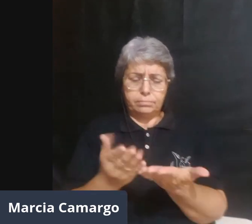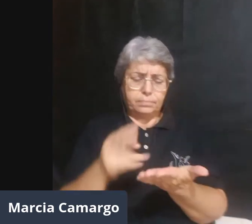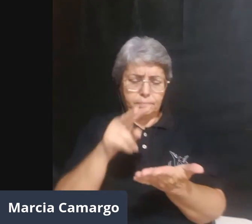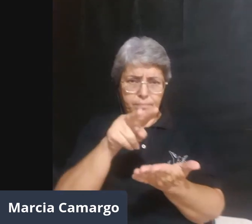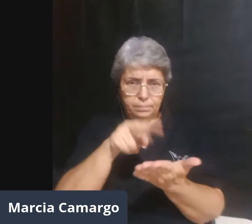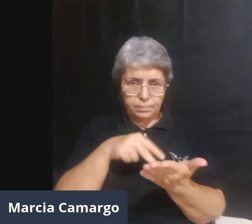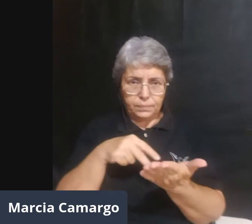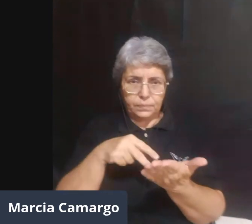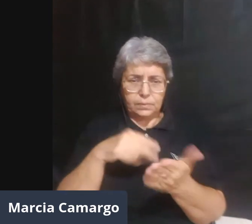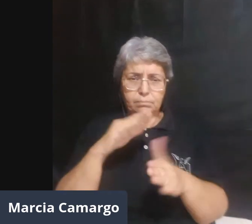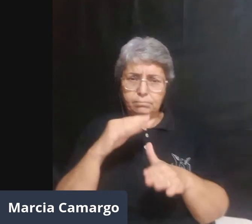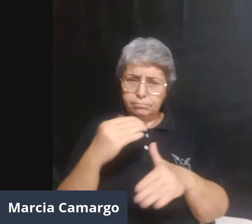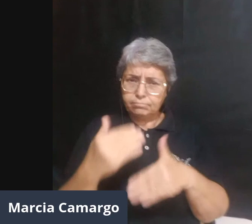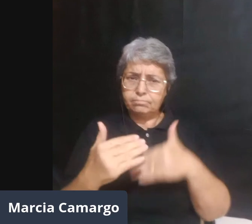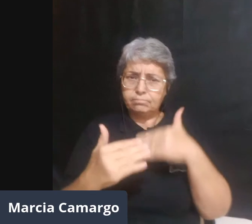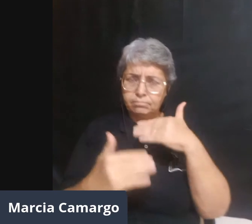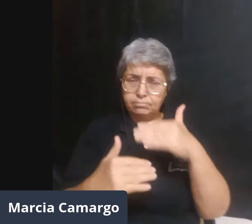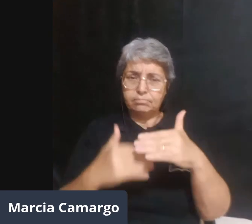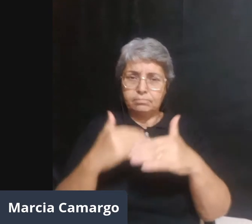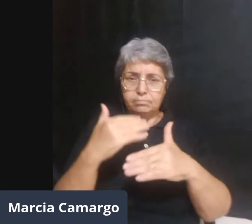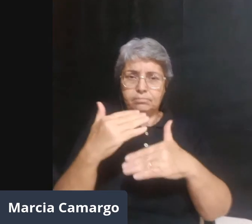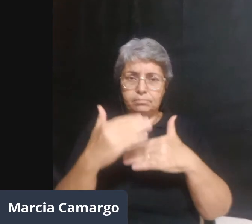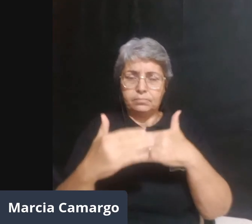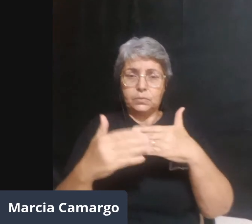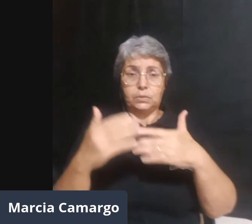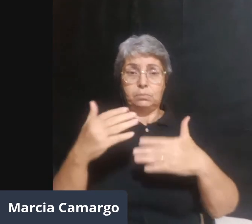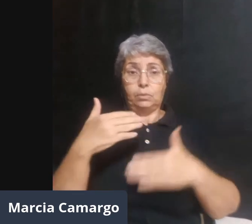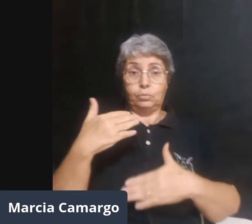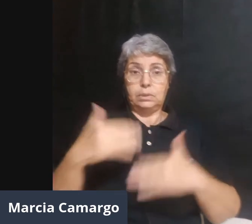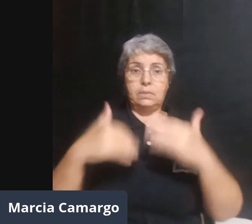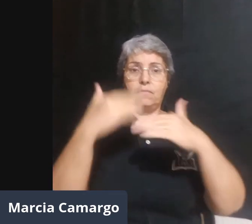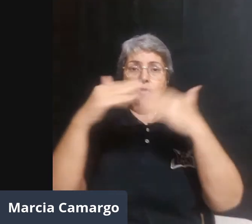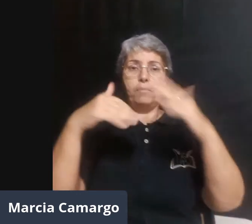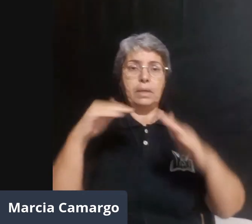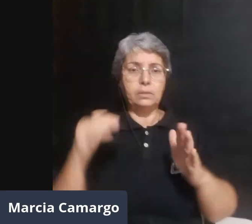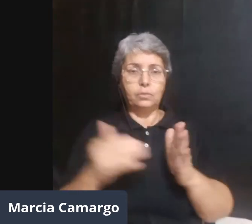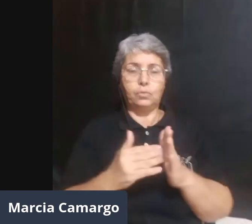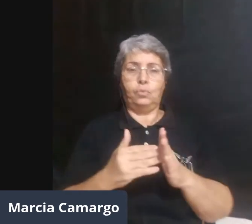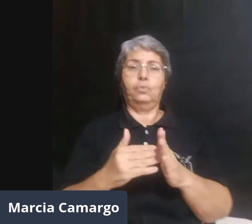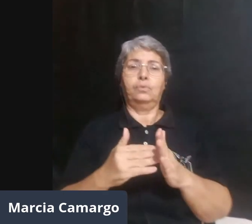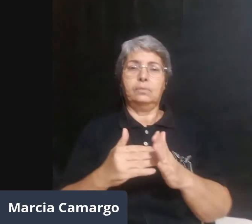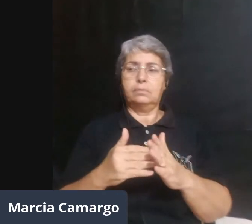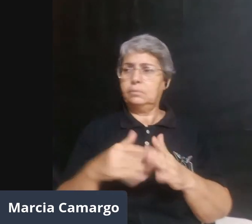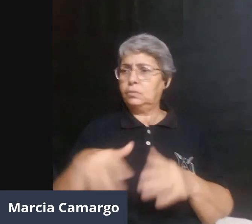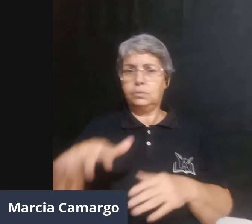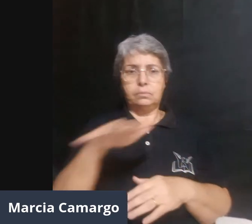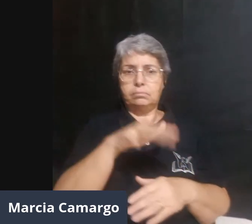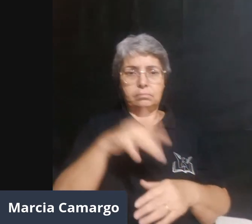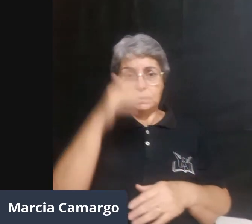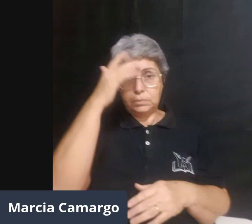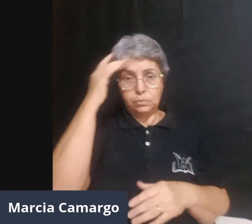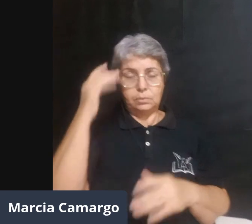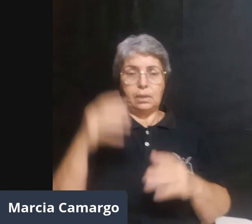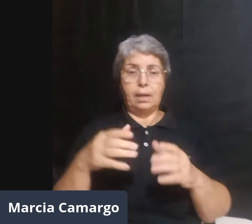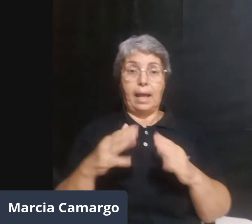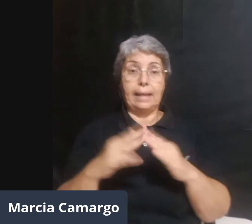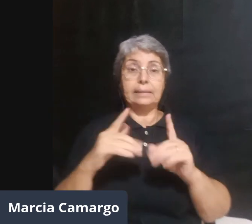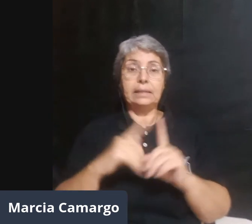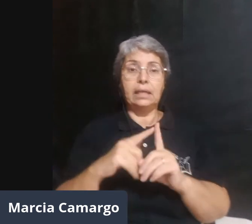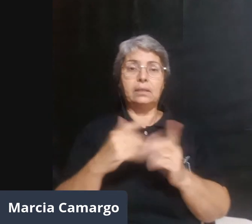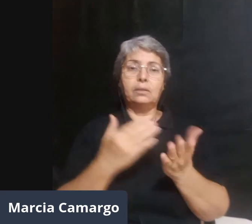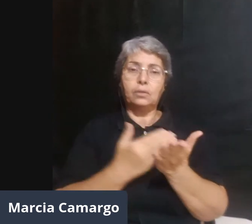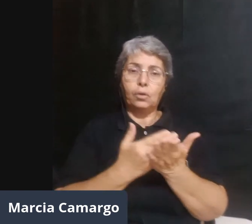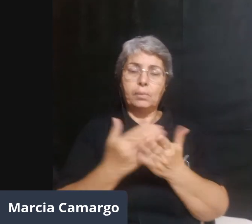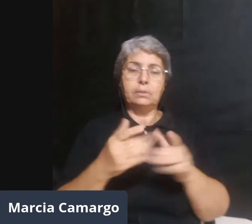ser dados para o desenvolvimento do corpo de Cristo, a igreja começou a crescer. Nesse ponto, eu